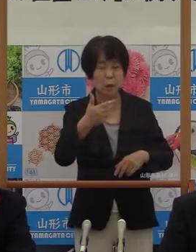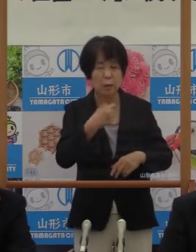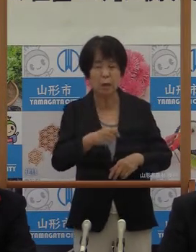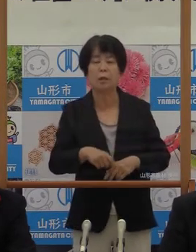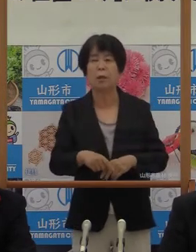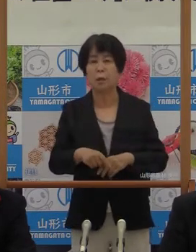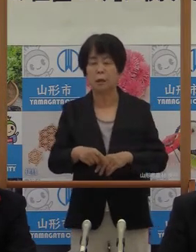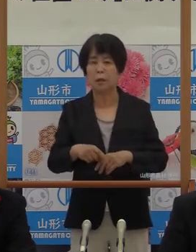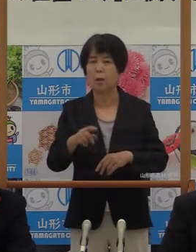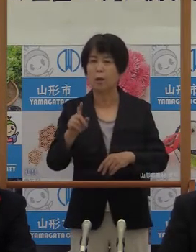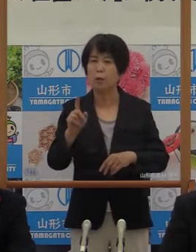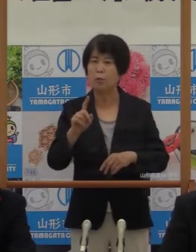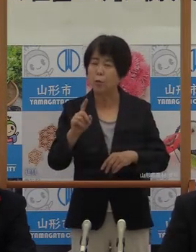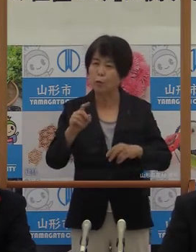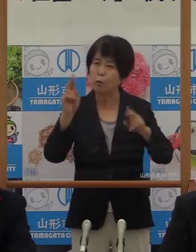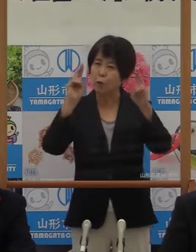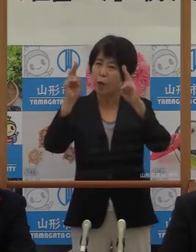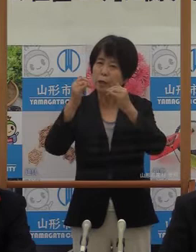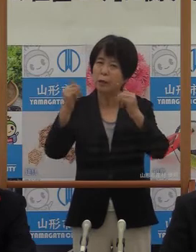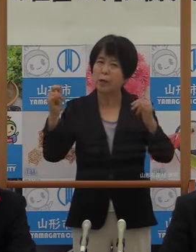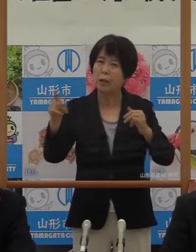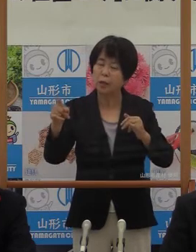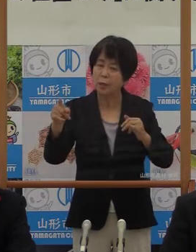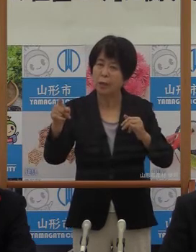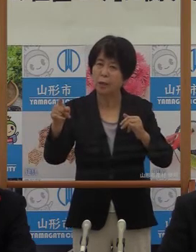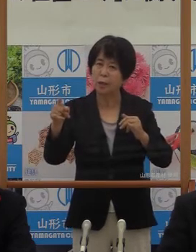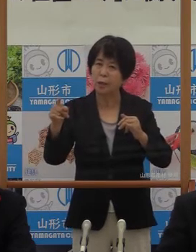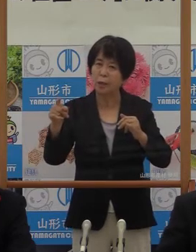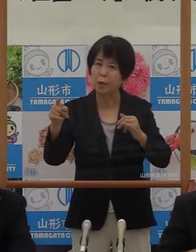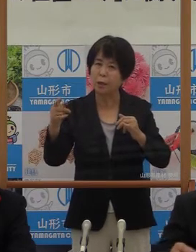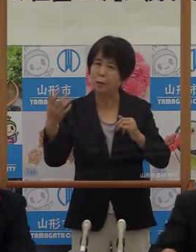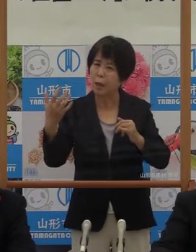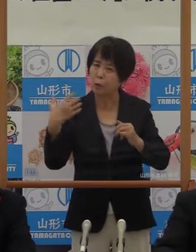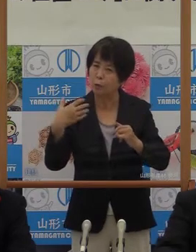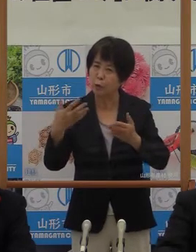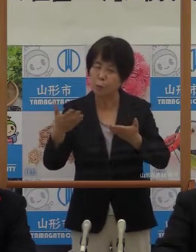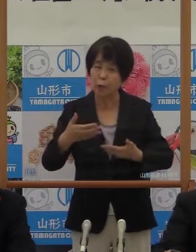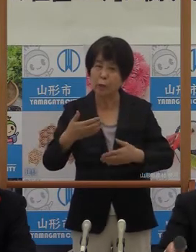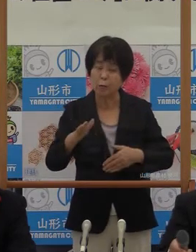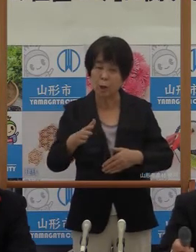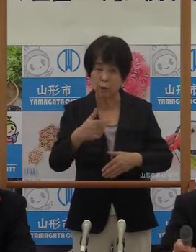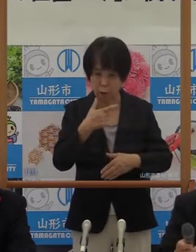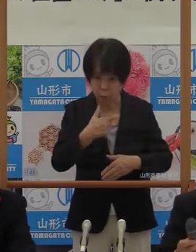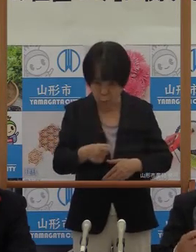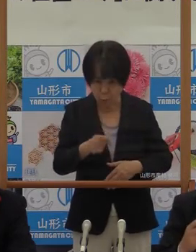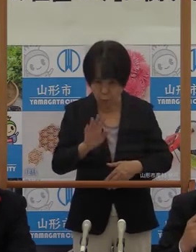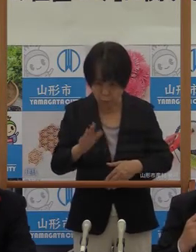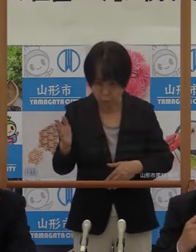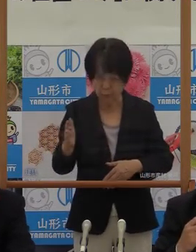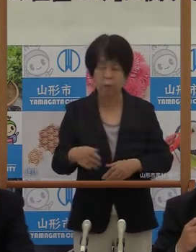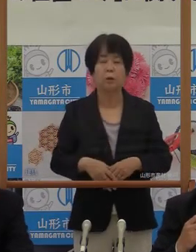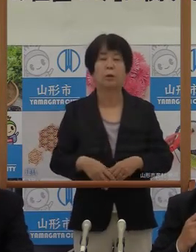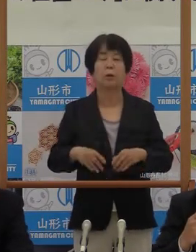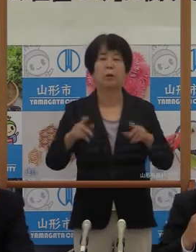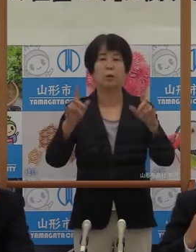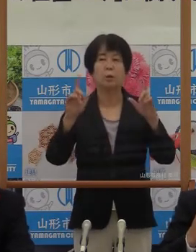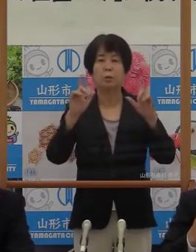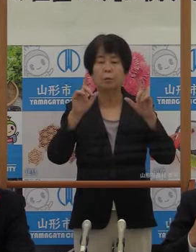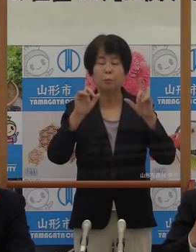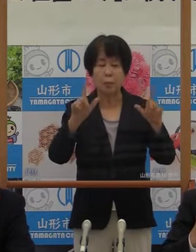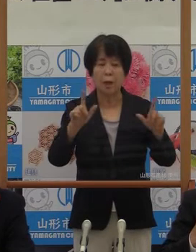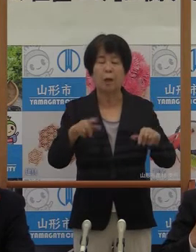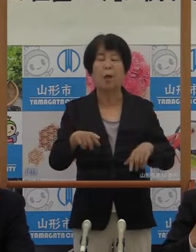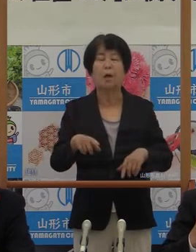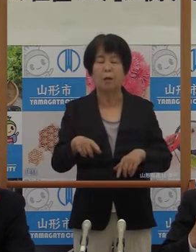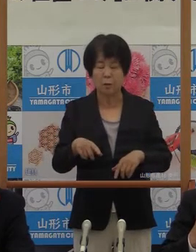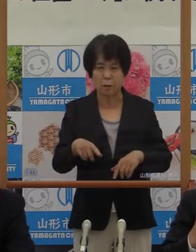にこう応募してもらいたいとか、そういった希望みたいなのは何か持っていらっしゃいますか。 はい、や